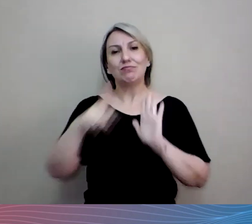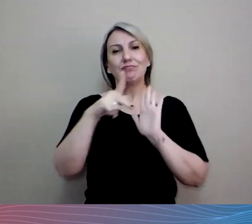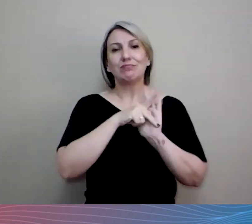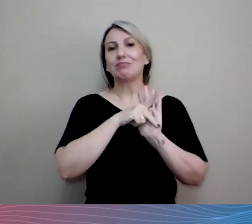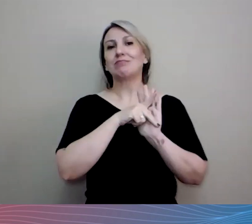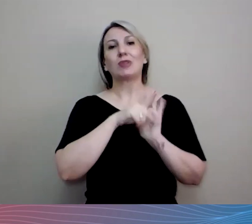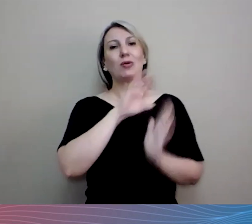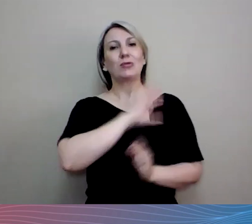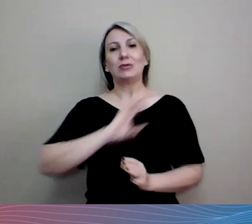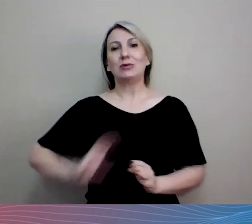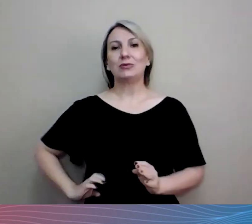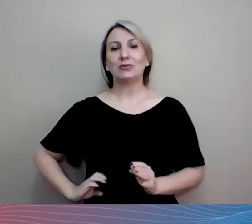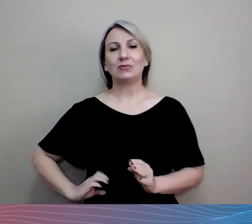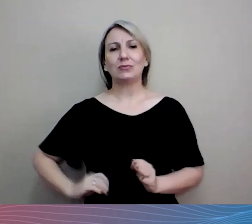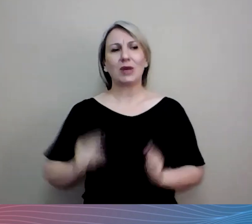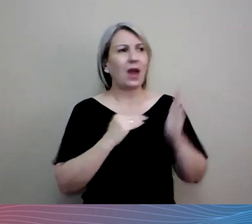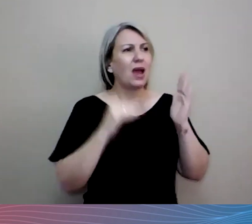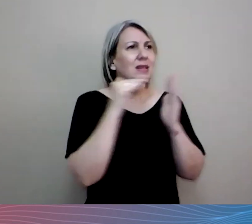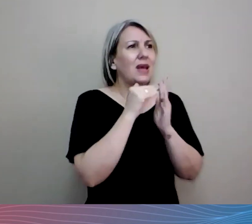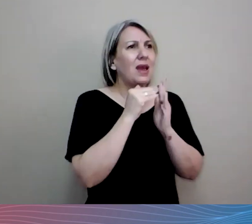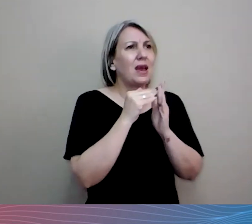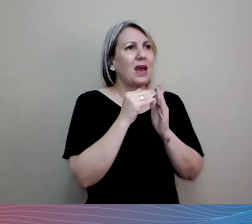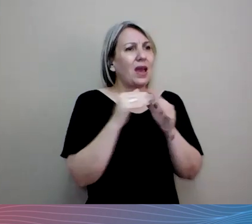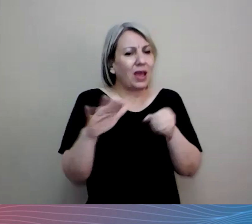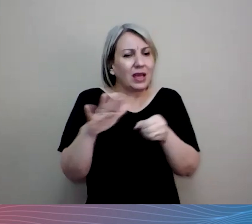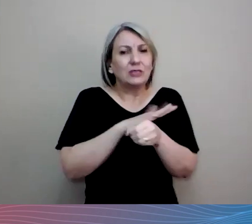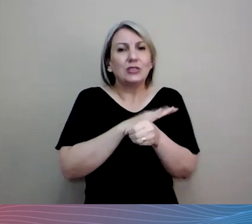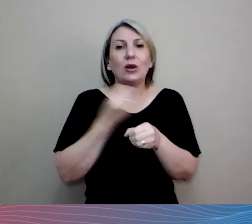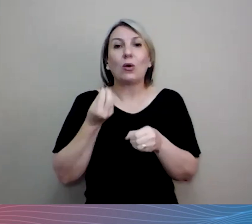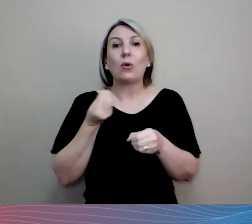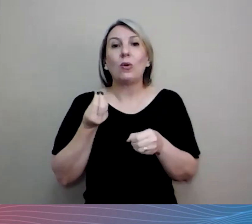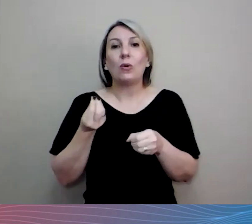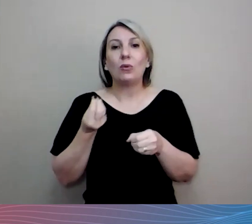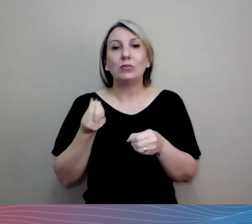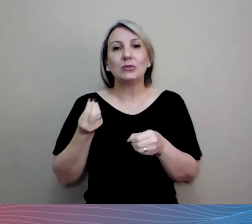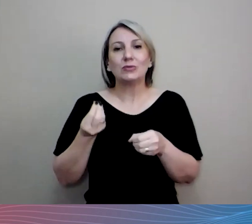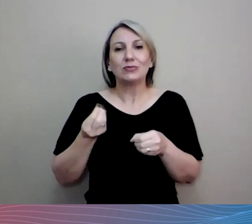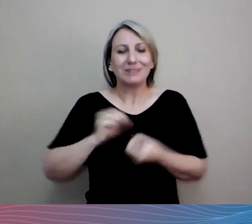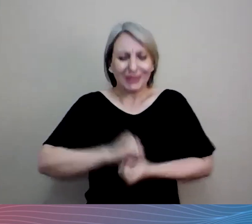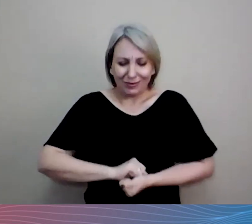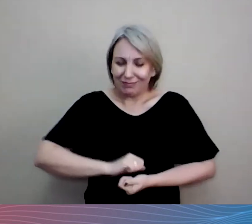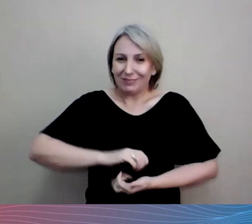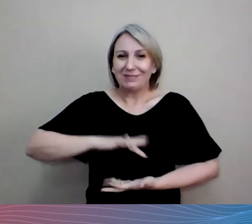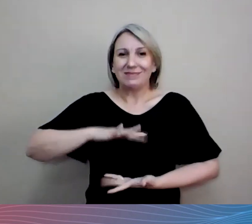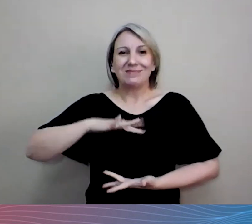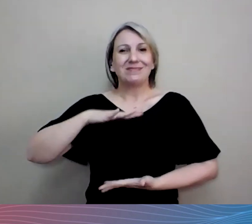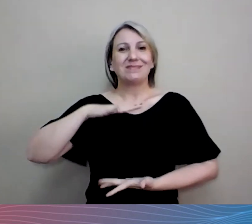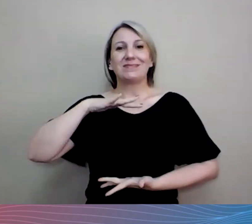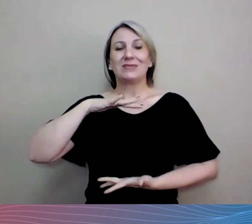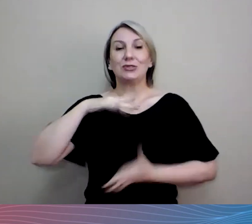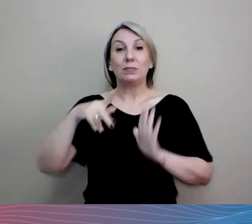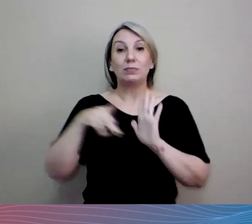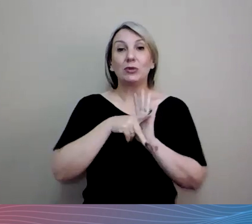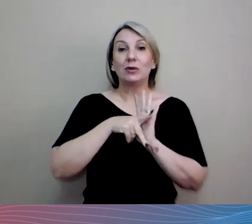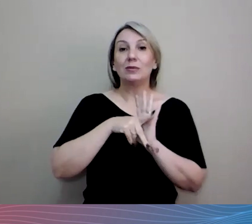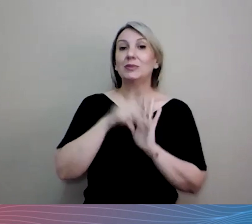Encher até que ponto? Até a toda a plenitude de Deus, né? Então, irmãos, aqui foi